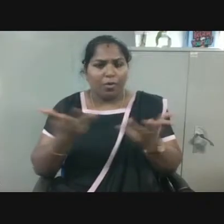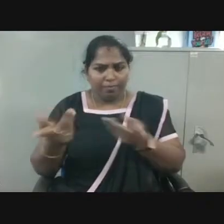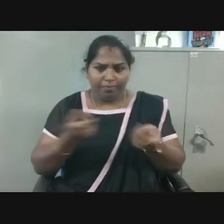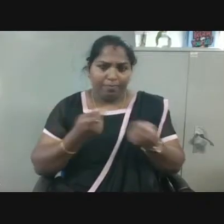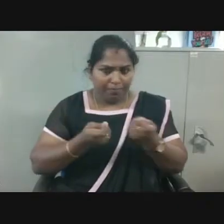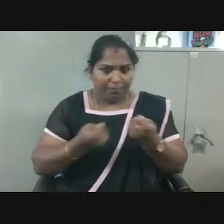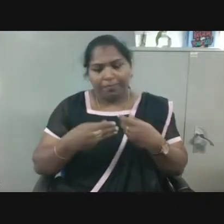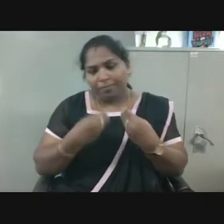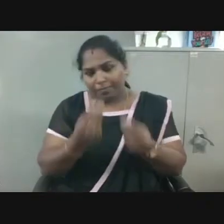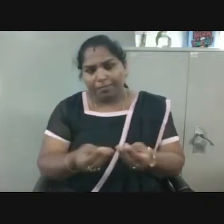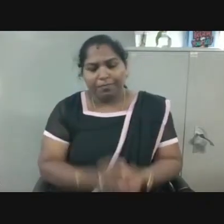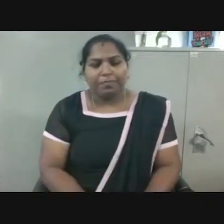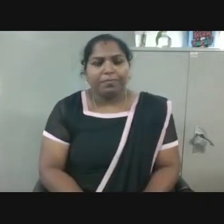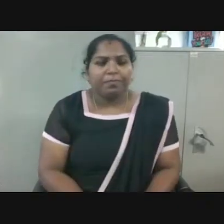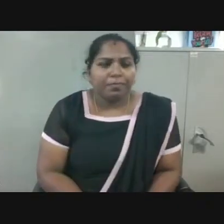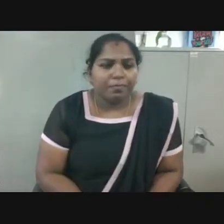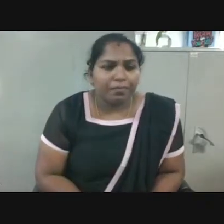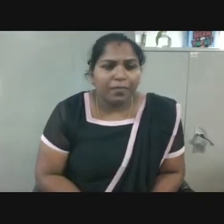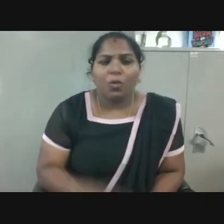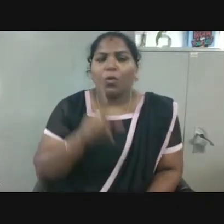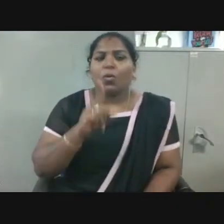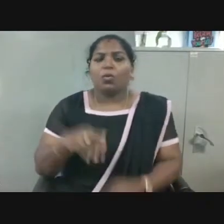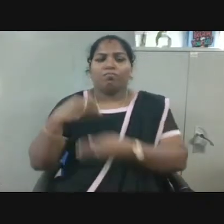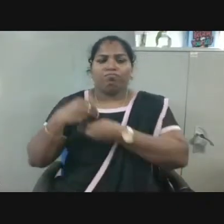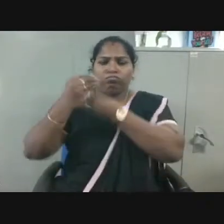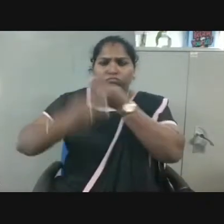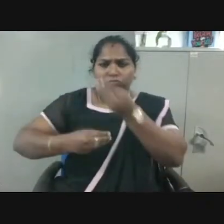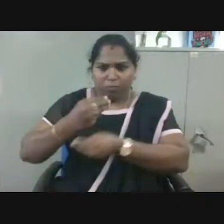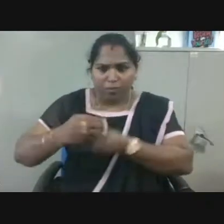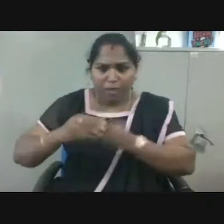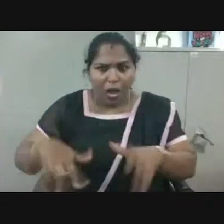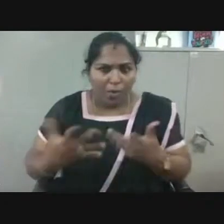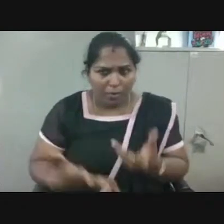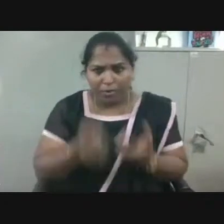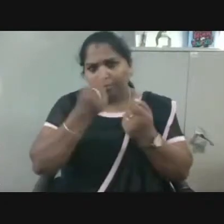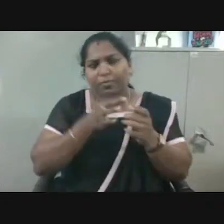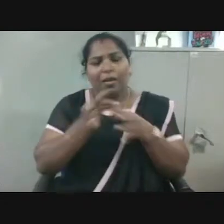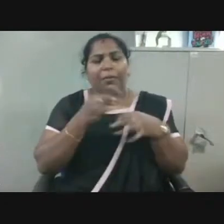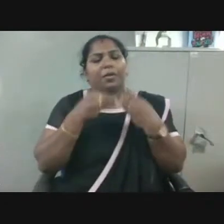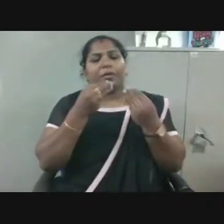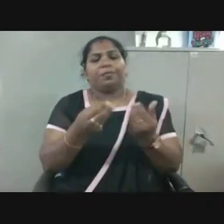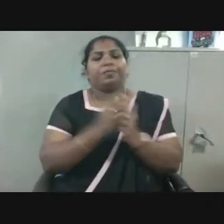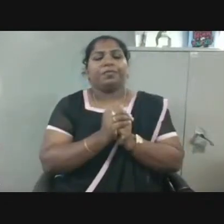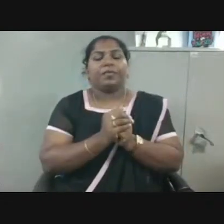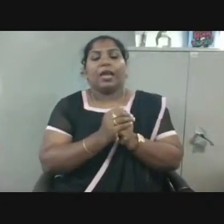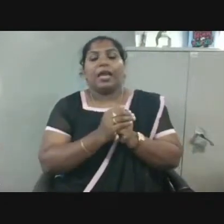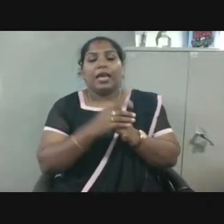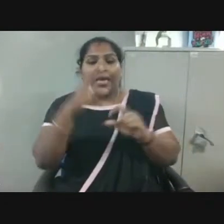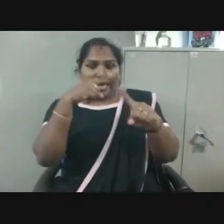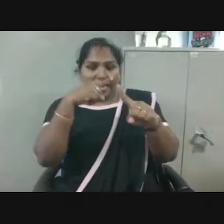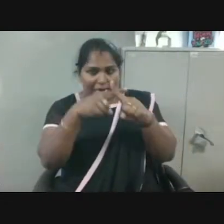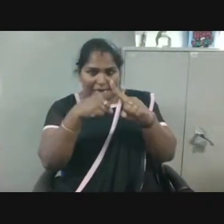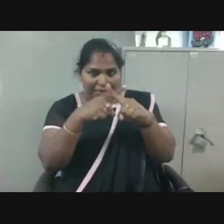എങ്ങനെയാണ് ഒരു തലമുറയിൽ നിന്ന് മറ്റേ തലമുറയിലേക്ക് വരുന്നത് നമുക്ക് ആദ്യം നോക്കാം. ഇതിനെ നമ്മൾ ഈ എക്സ് ക്രോമസോമിലാതിരിക്കുന്ന